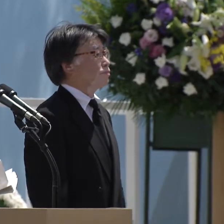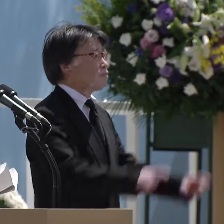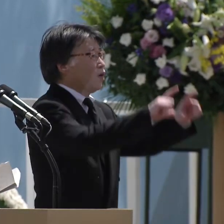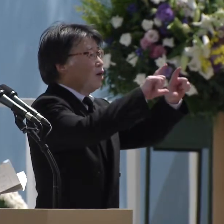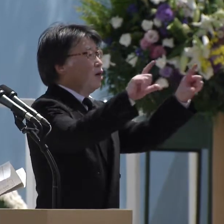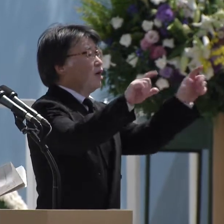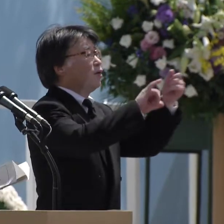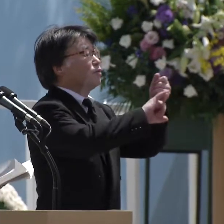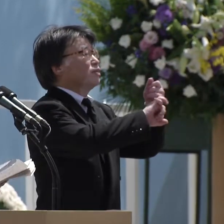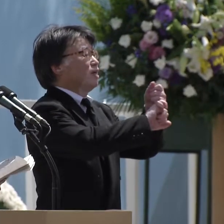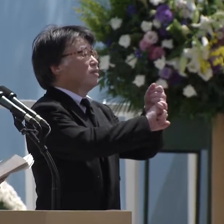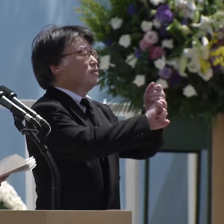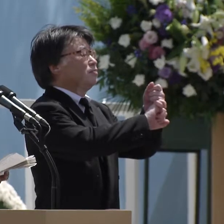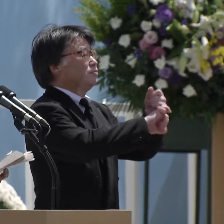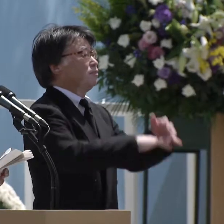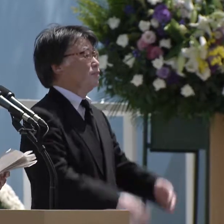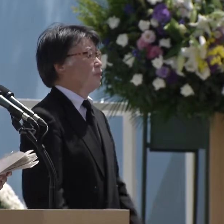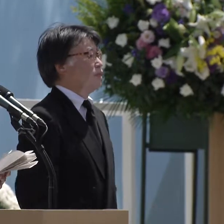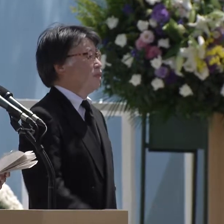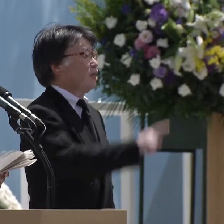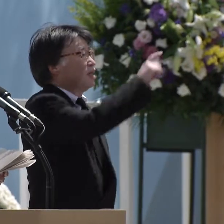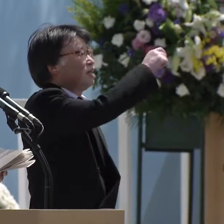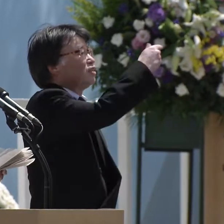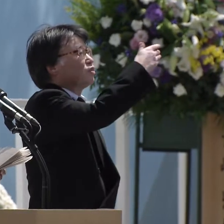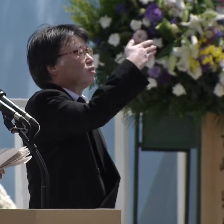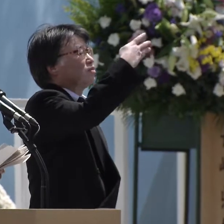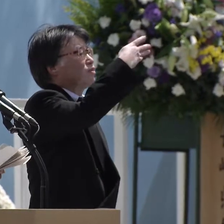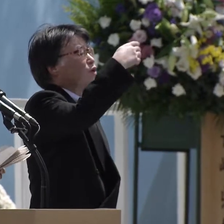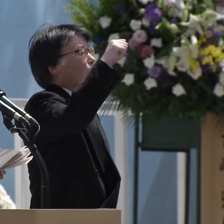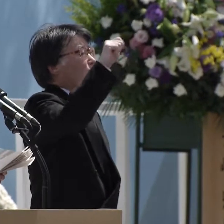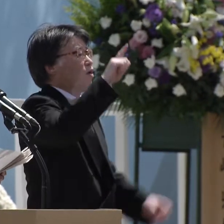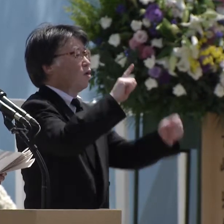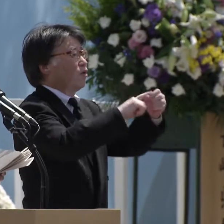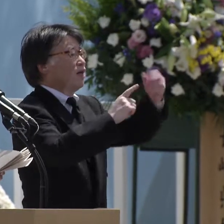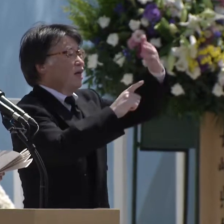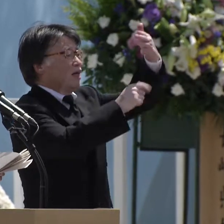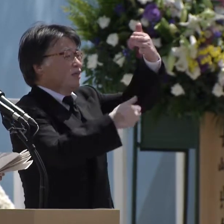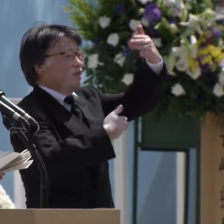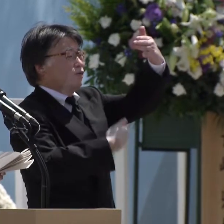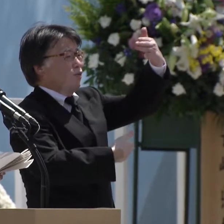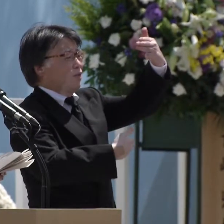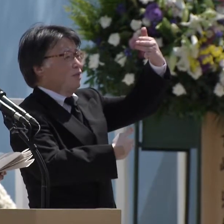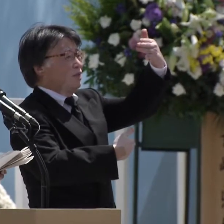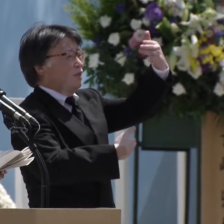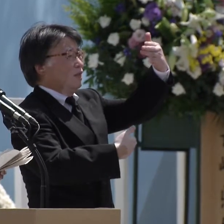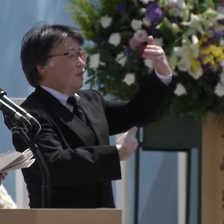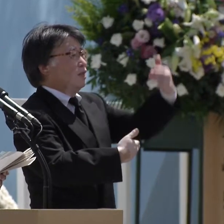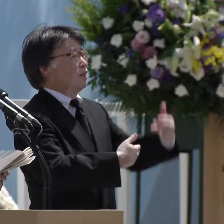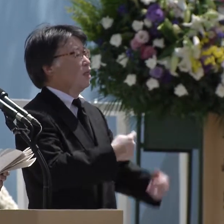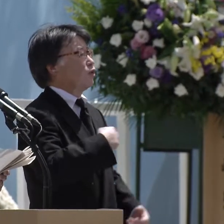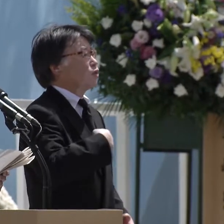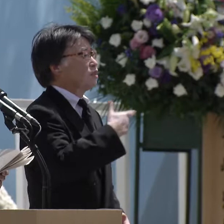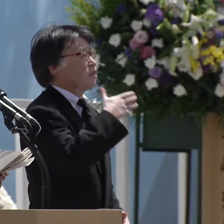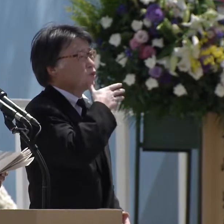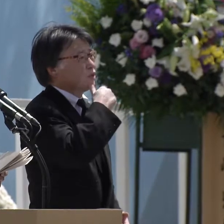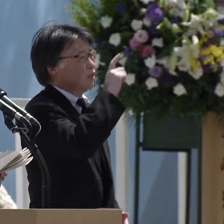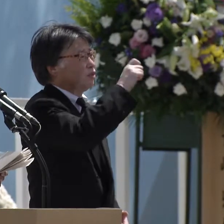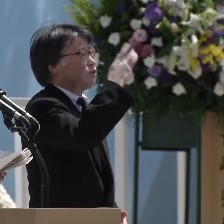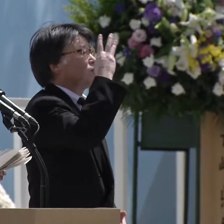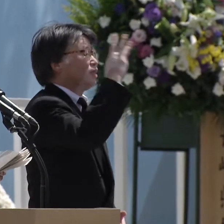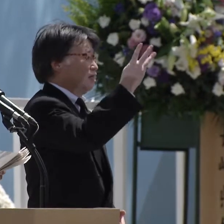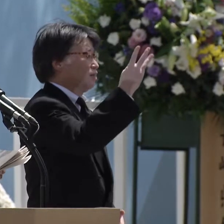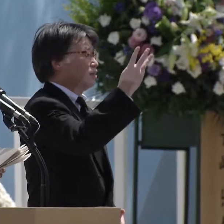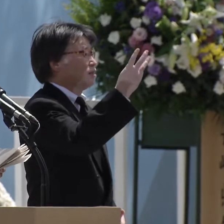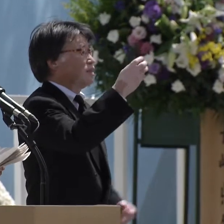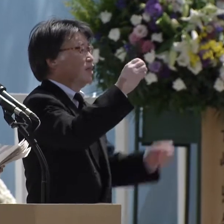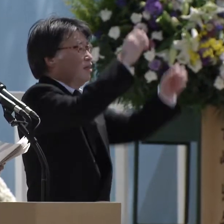平和への誓い。1945年8月9日、13歳だった私は爆